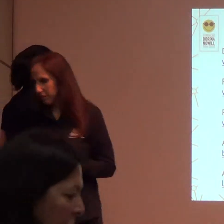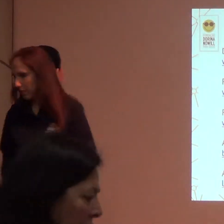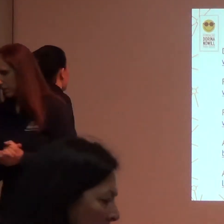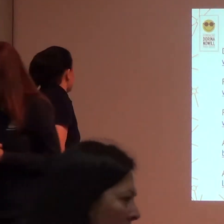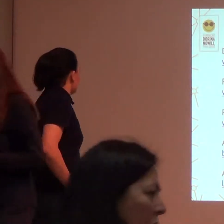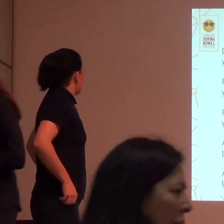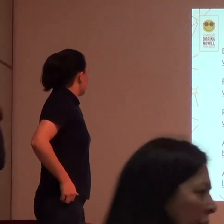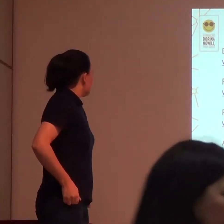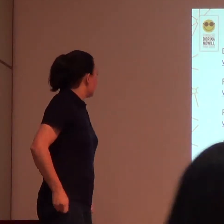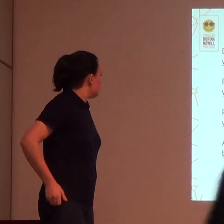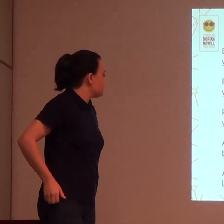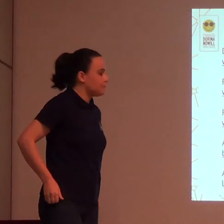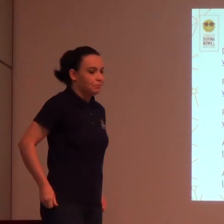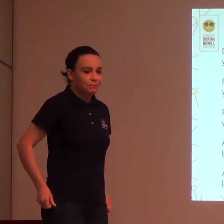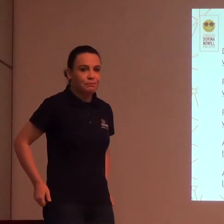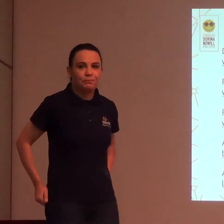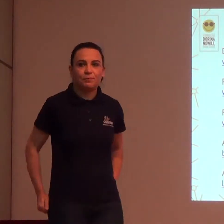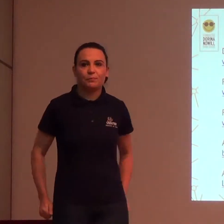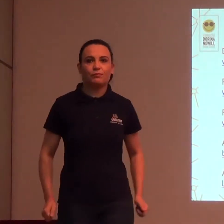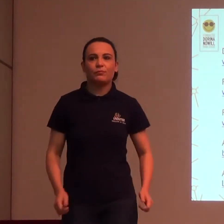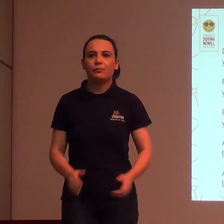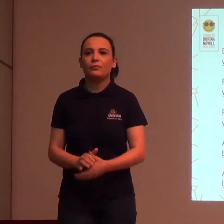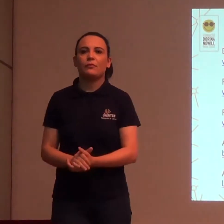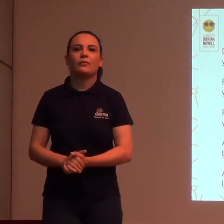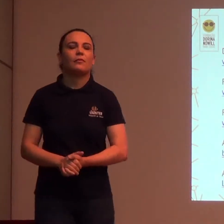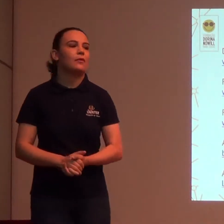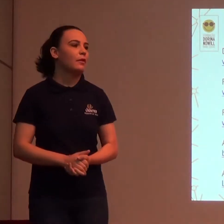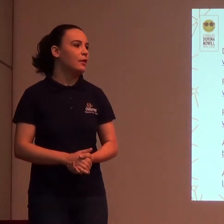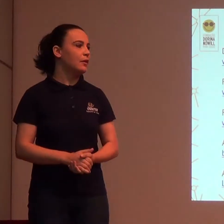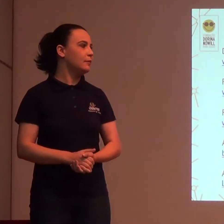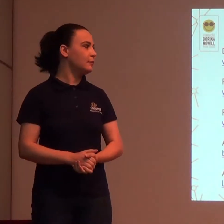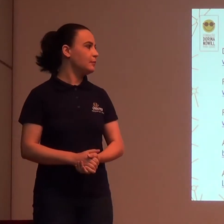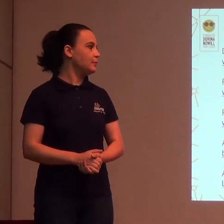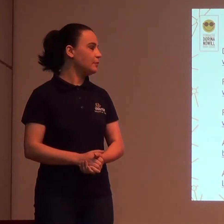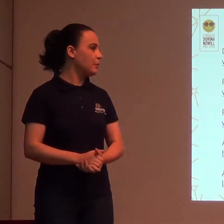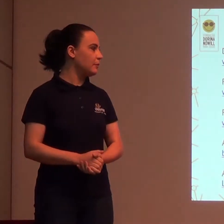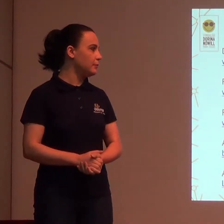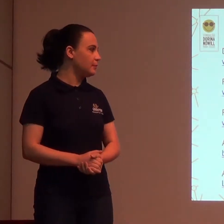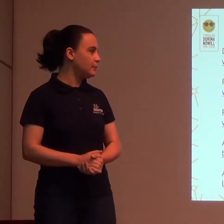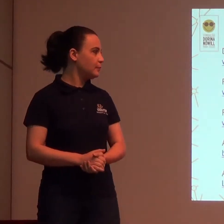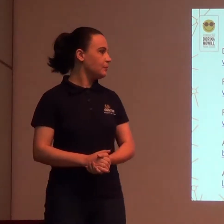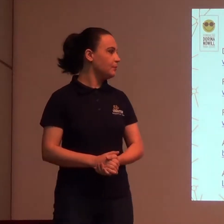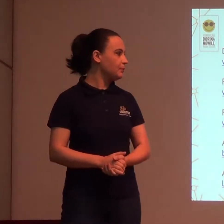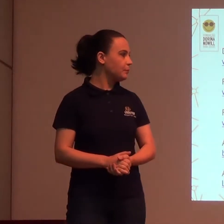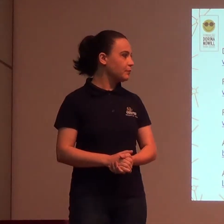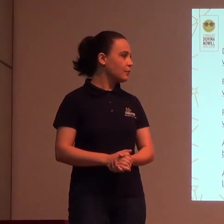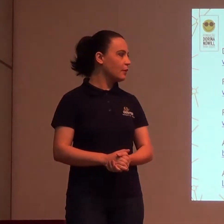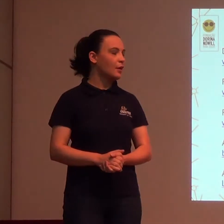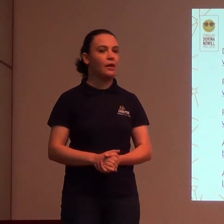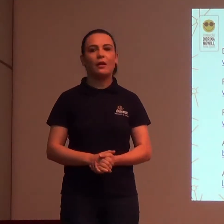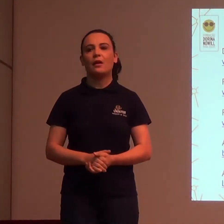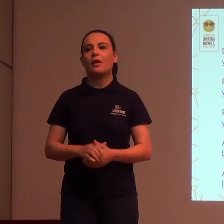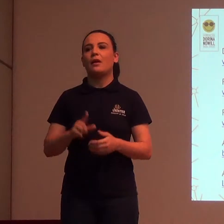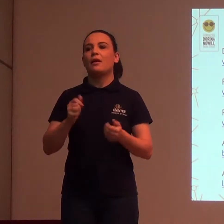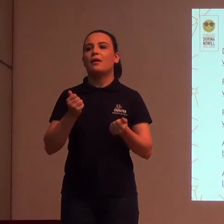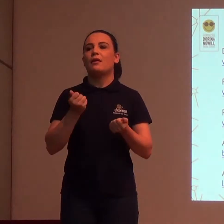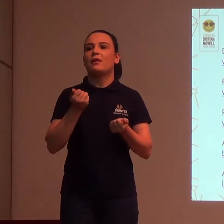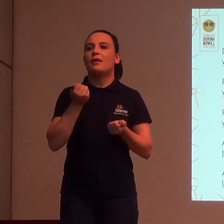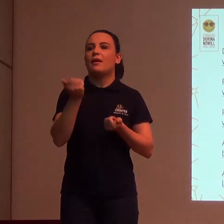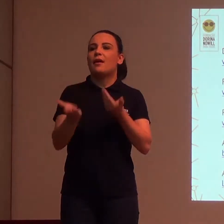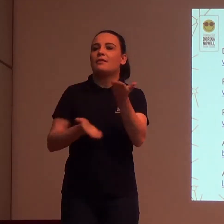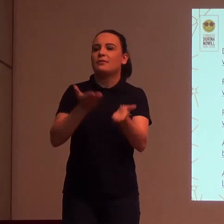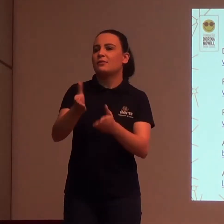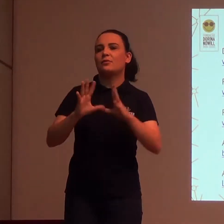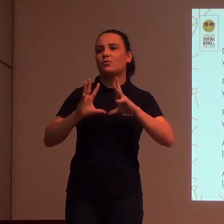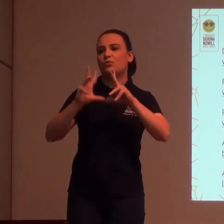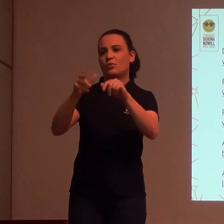também, né? Na reabilitação. Mas eu não sei, é meio que espontâneo, as pessoas acabam fazendo isso. Mas é um atendimento para todas as idades. Posso só completar? Pode. É